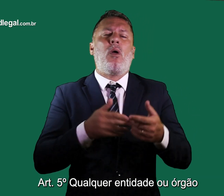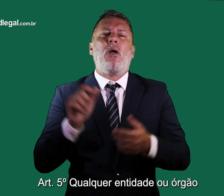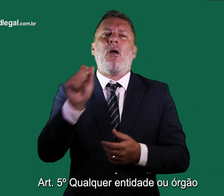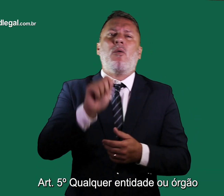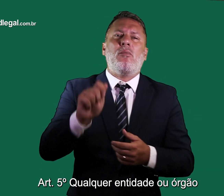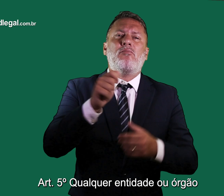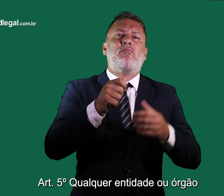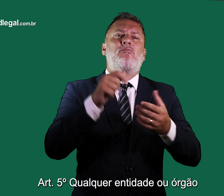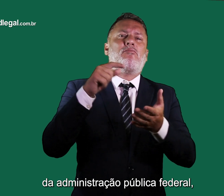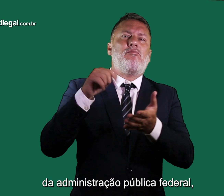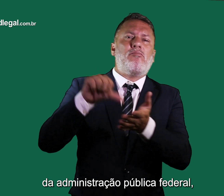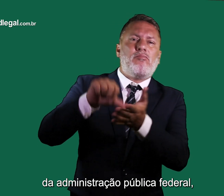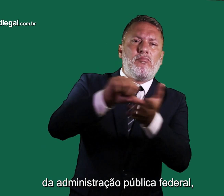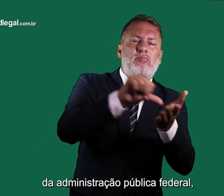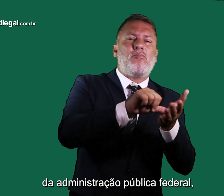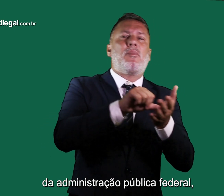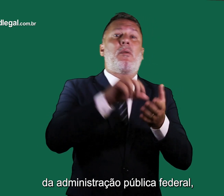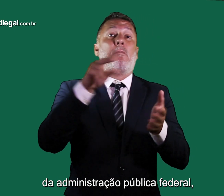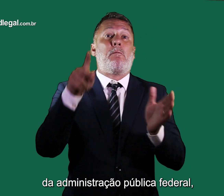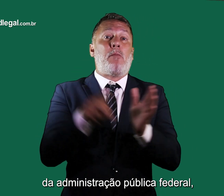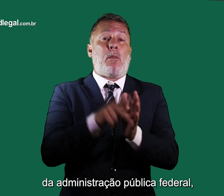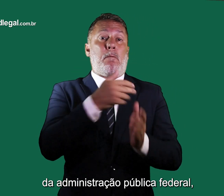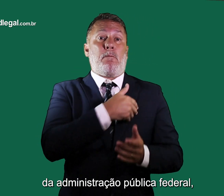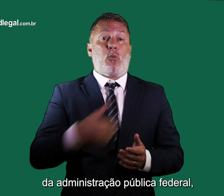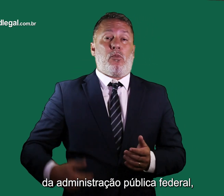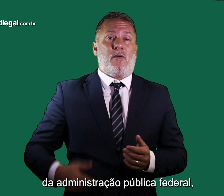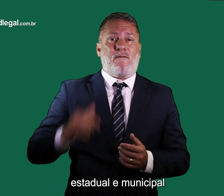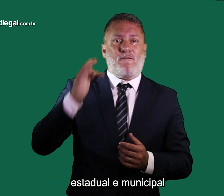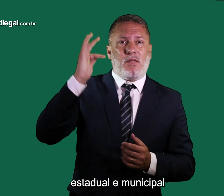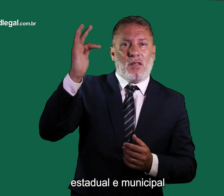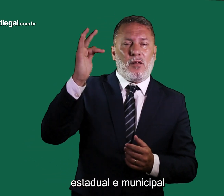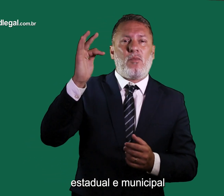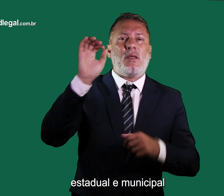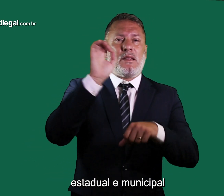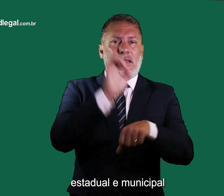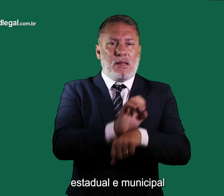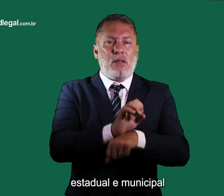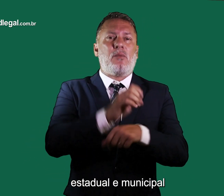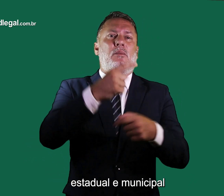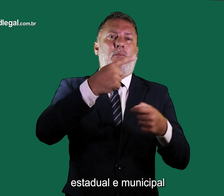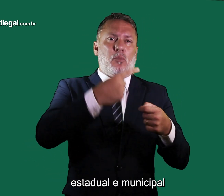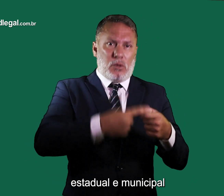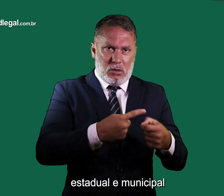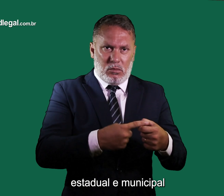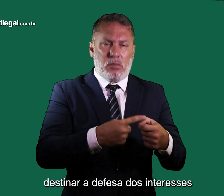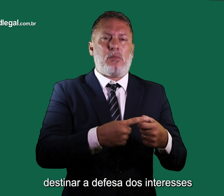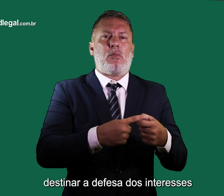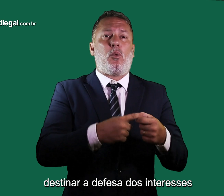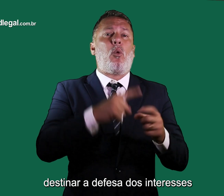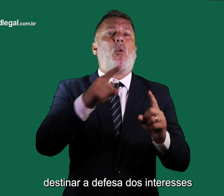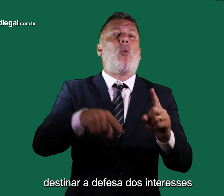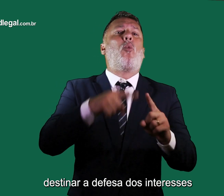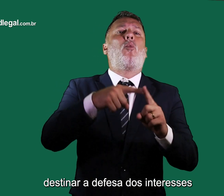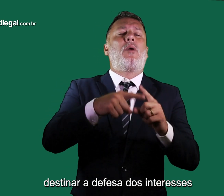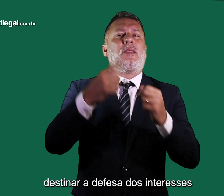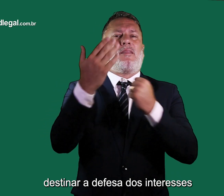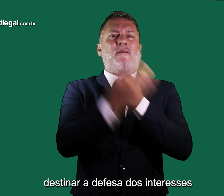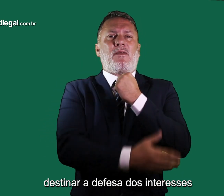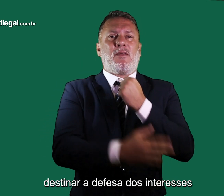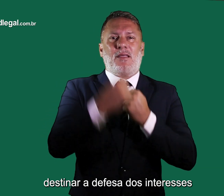entidade ou órgão da administração pública federal, estadual e municipal destinado à defesa dos interesses